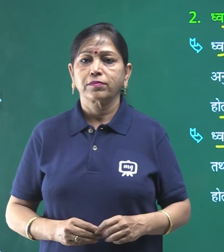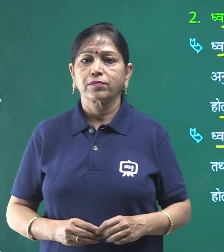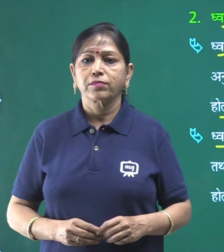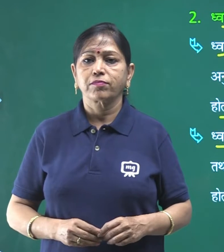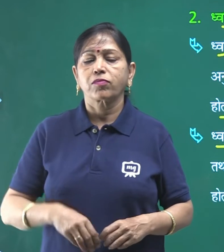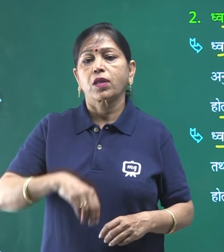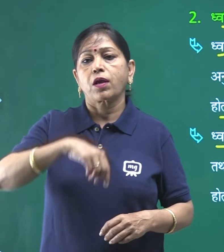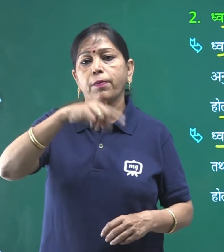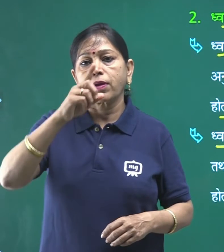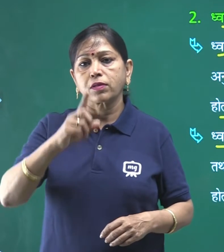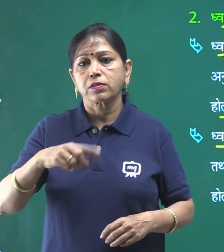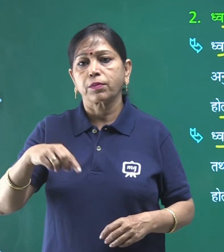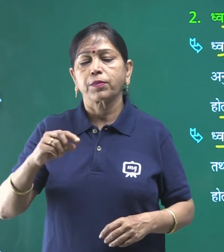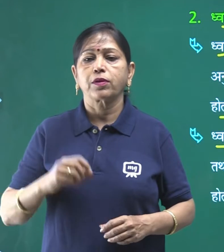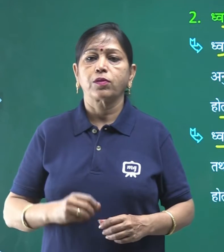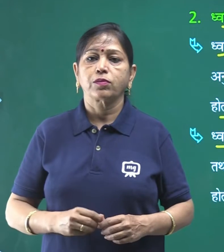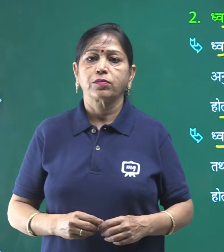क्रमागत संपीड़नों